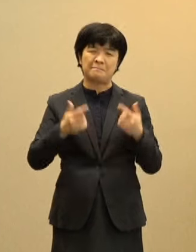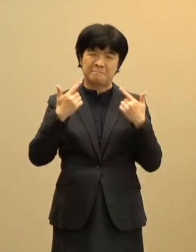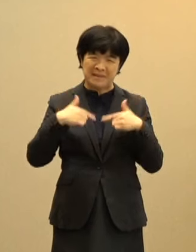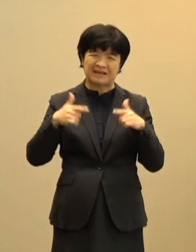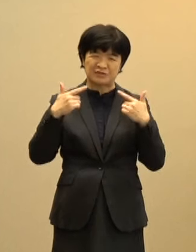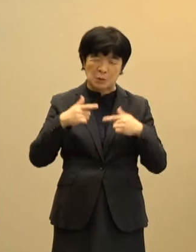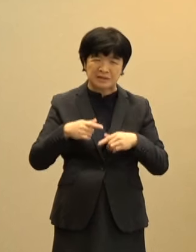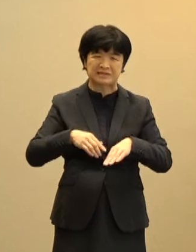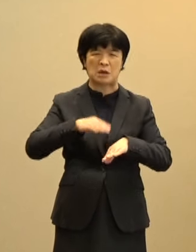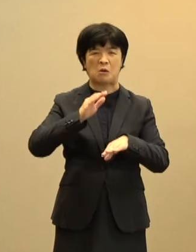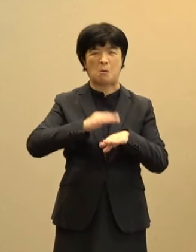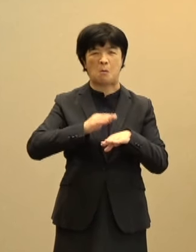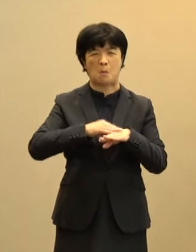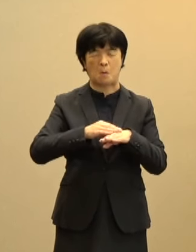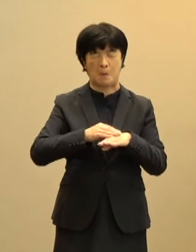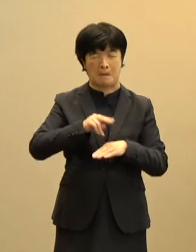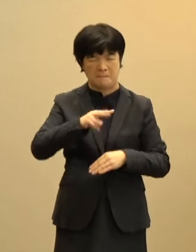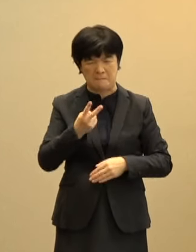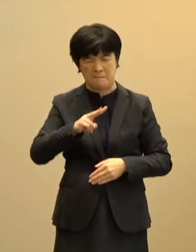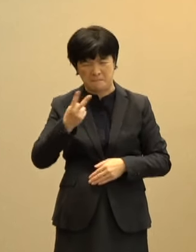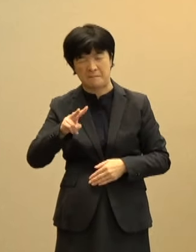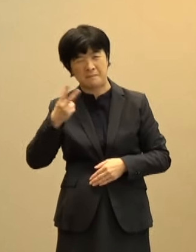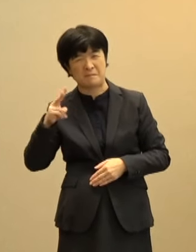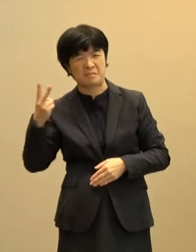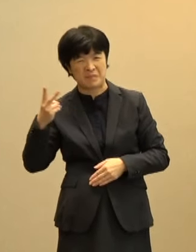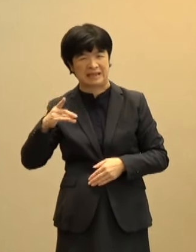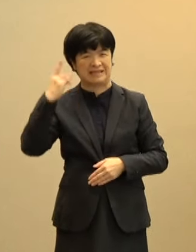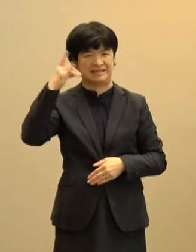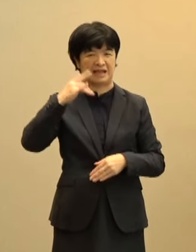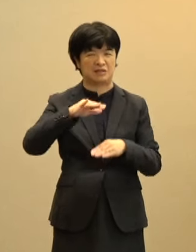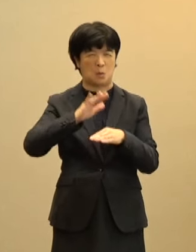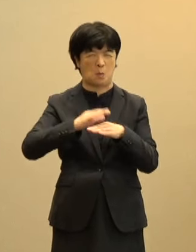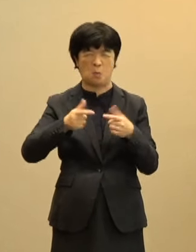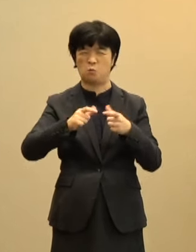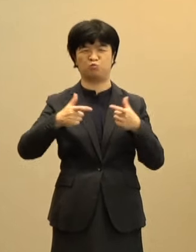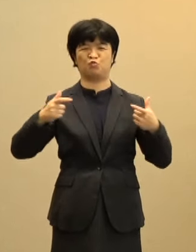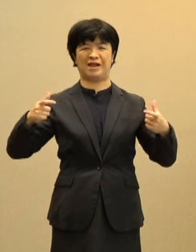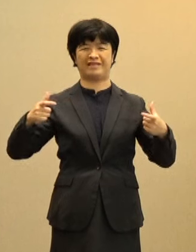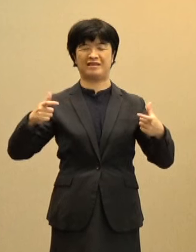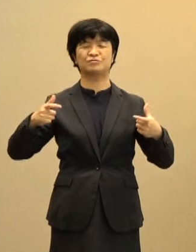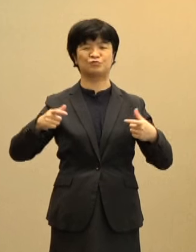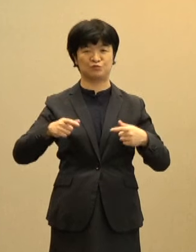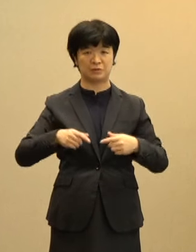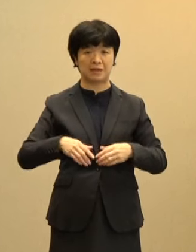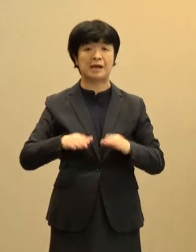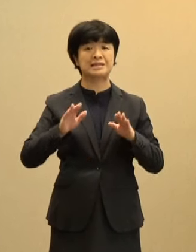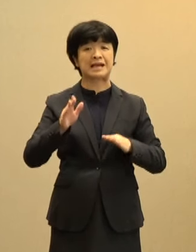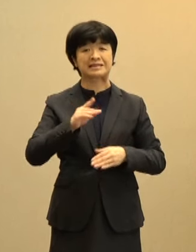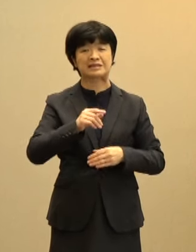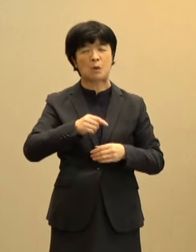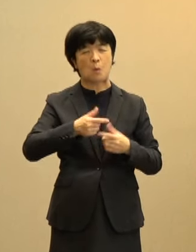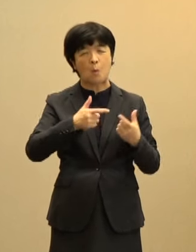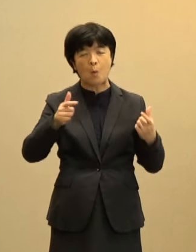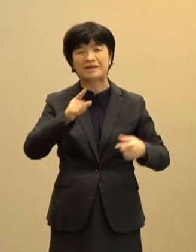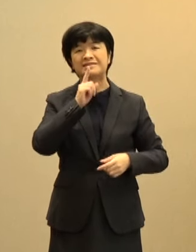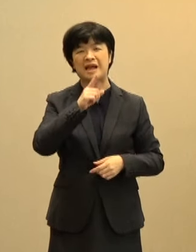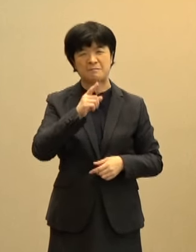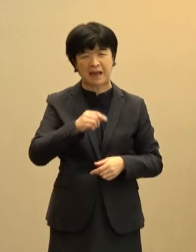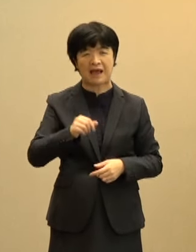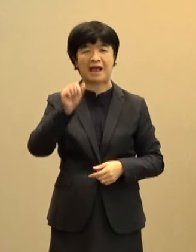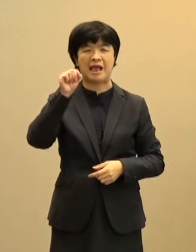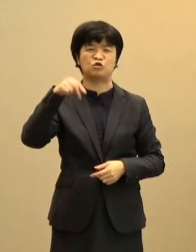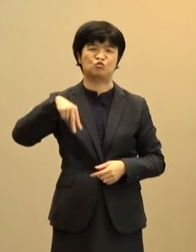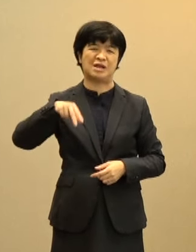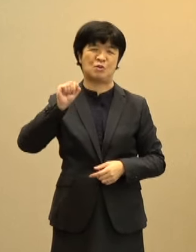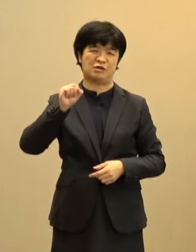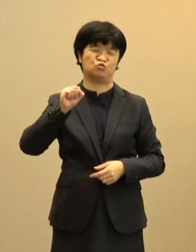はい、こう手を返しなおか、はい、いろいろなパターンがありますが、近年多いのはやはり SNS を悪用した